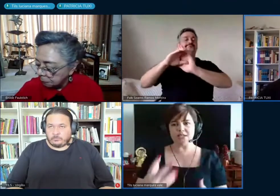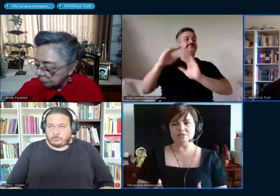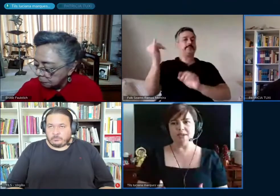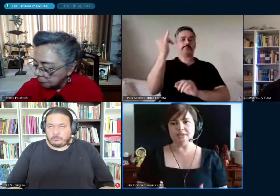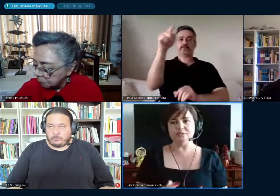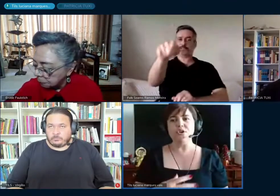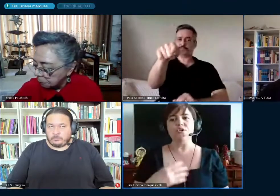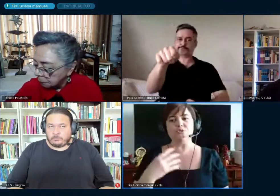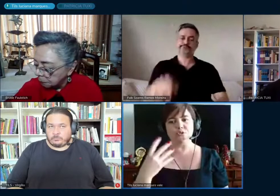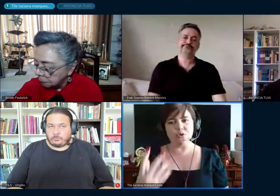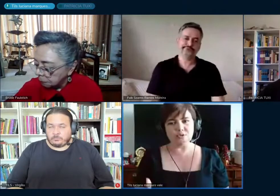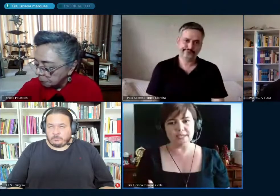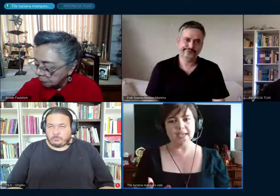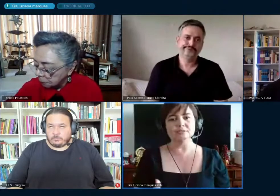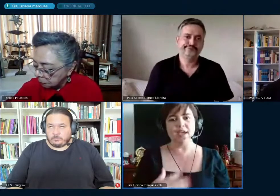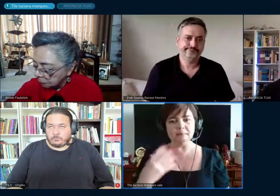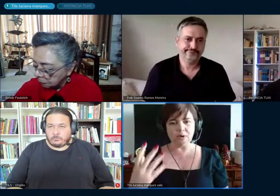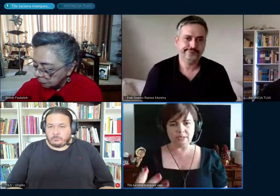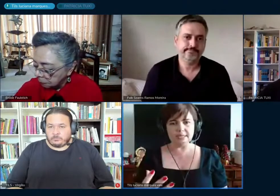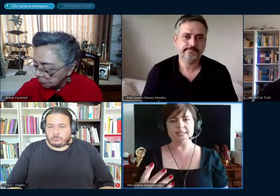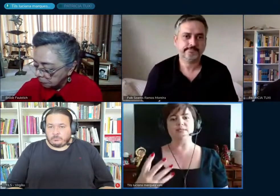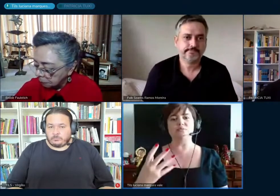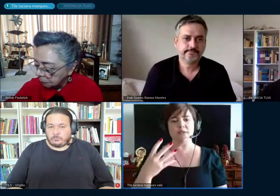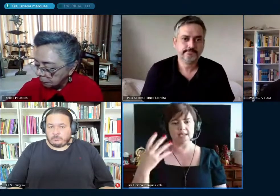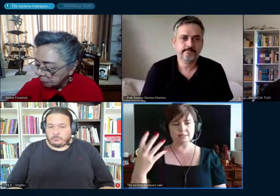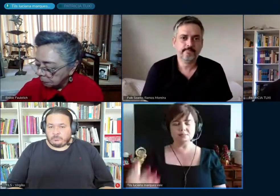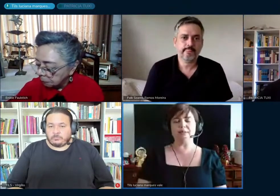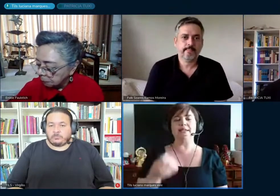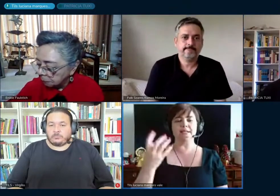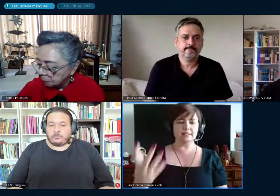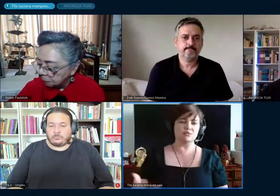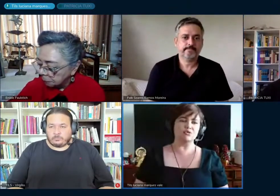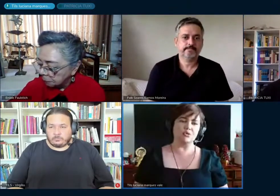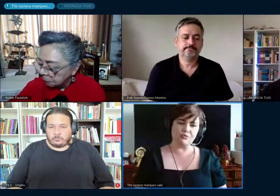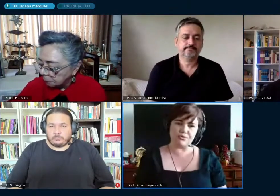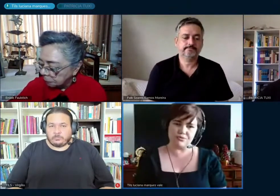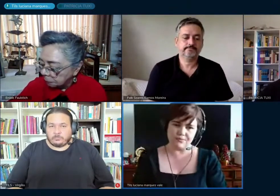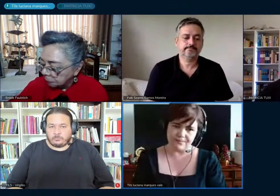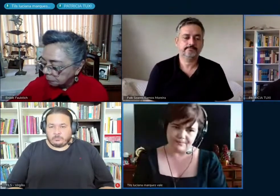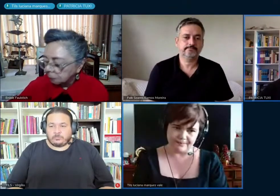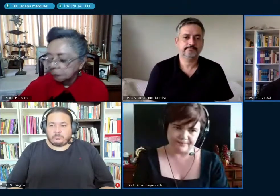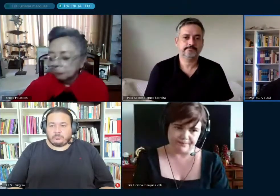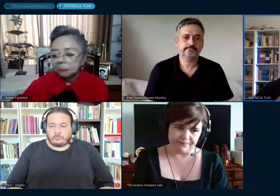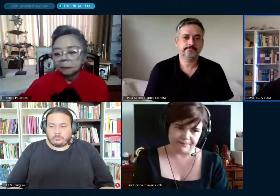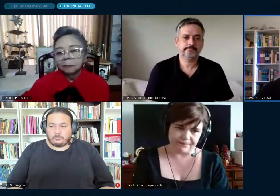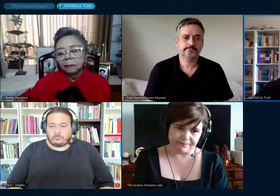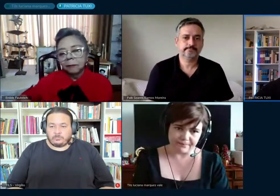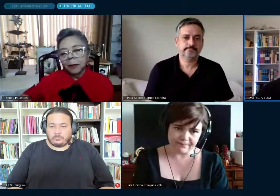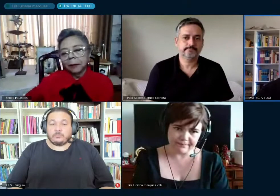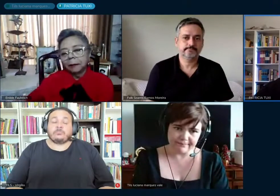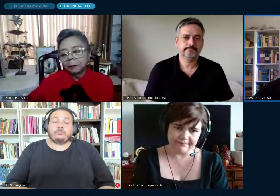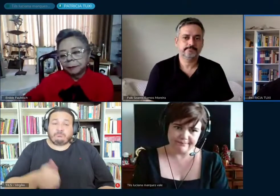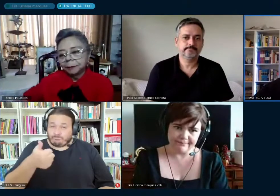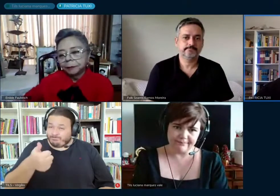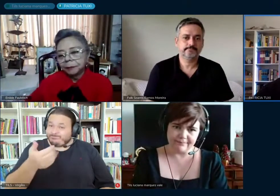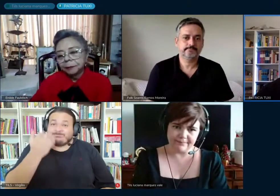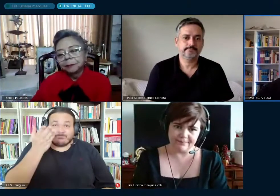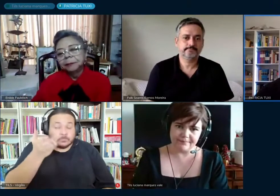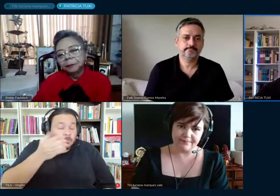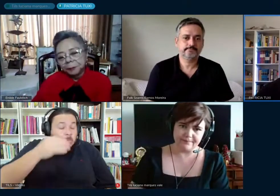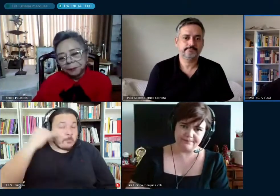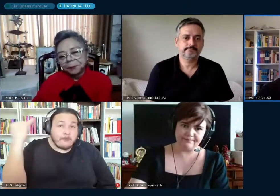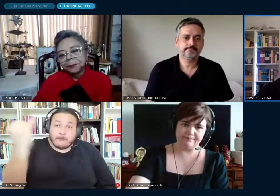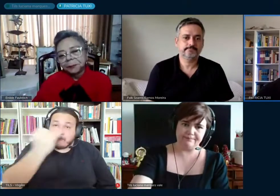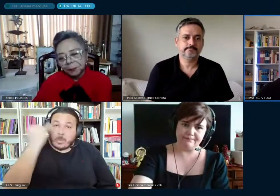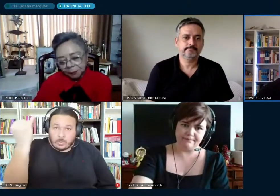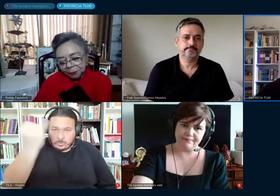possibilitando o entendimento do conceito e a importância do mesmo para a criação de outros. E isso é muito importante,